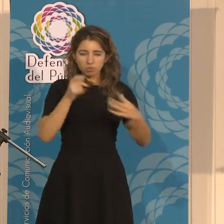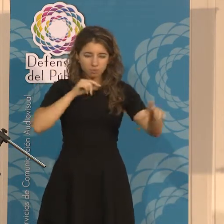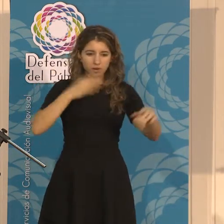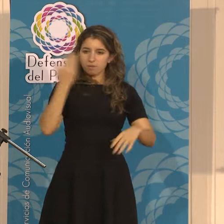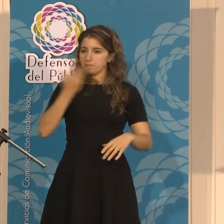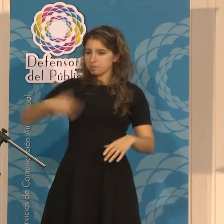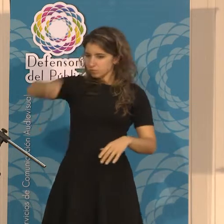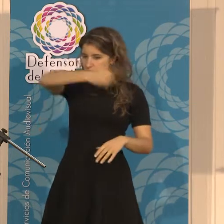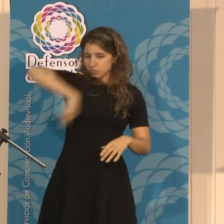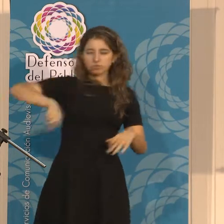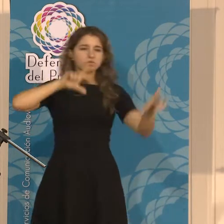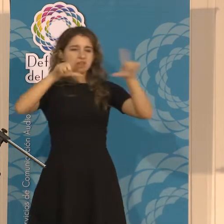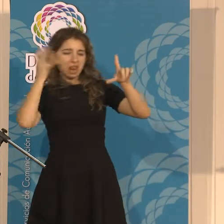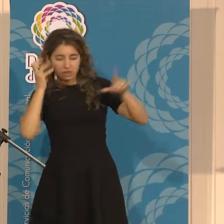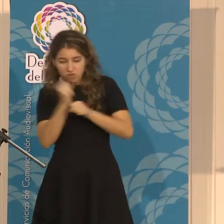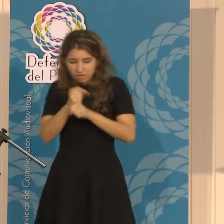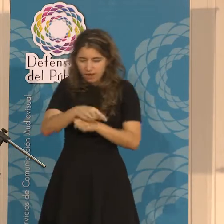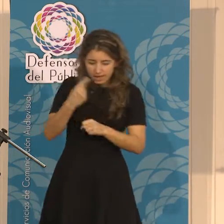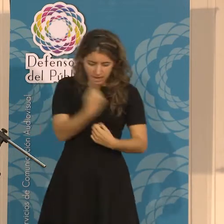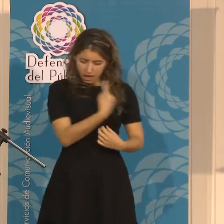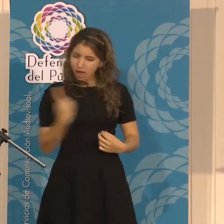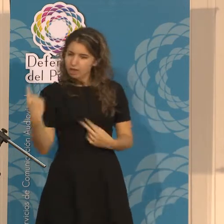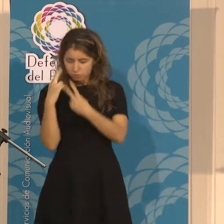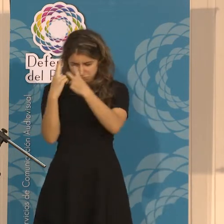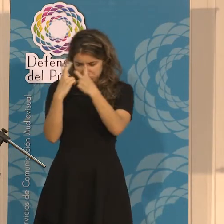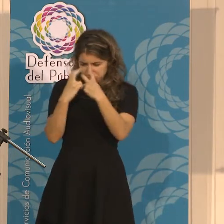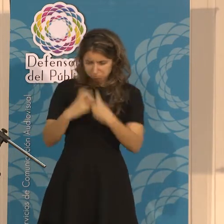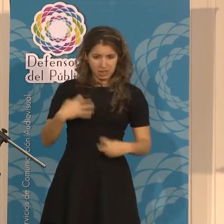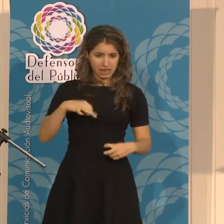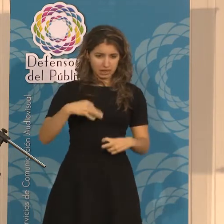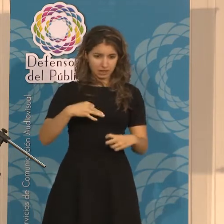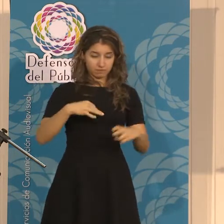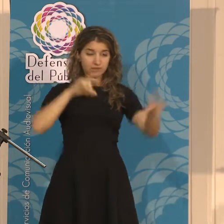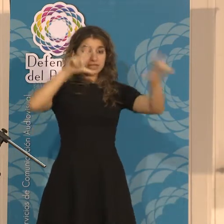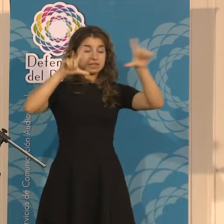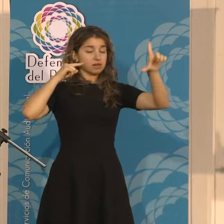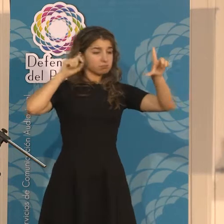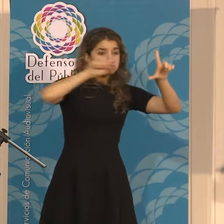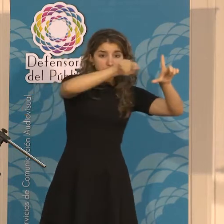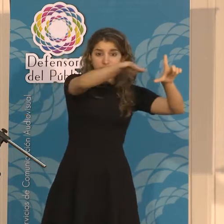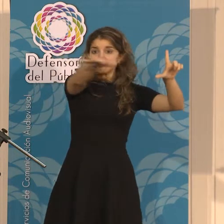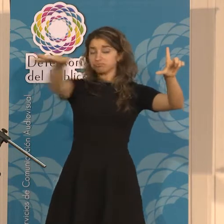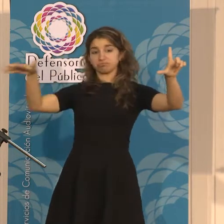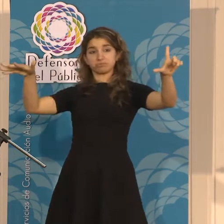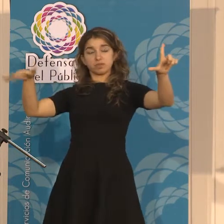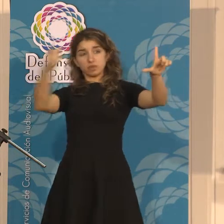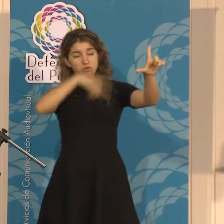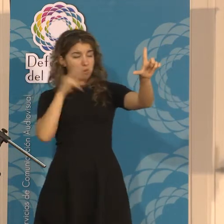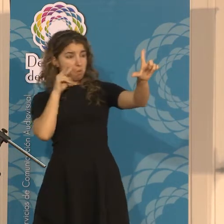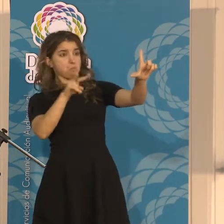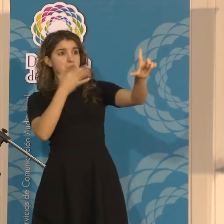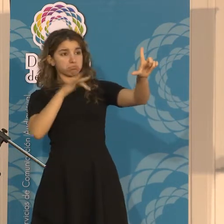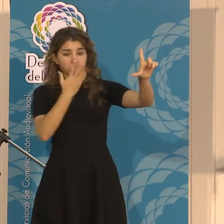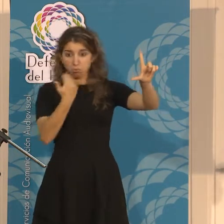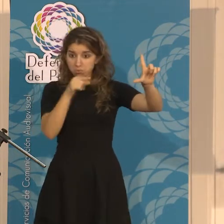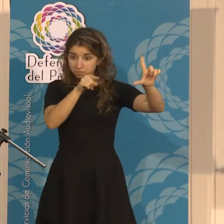productores de contenidos requiere una toma de conciencia de los alcances de la comunicación pensada como un ámbito de disputa por la